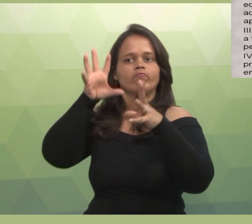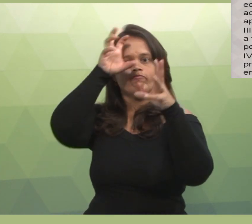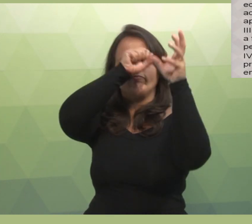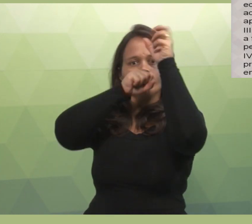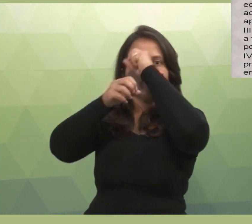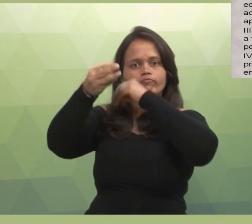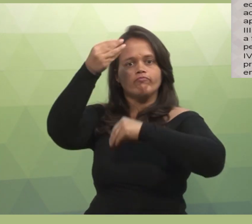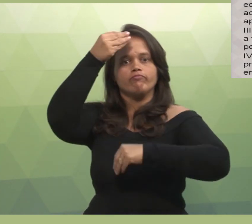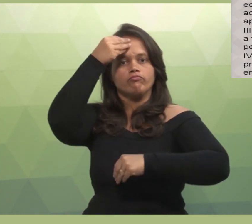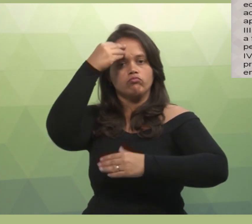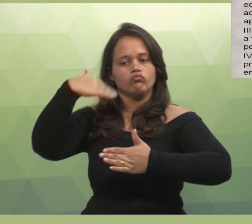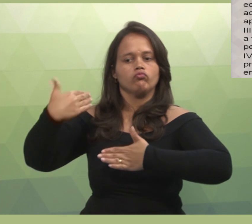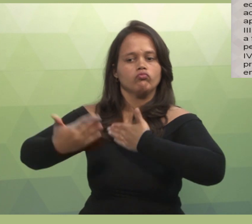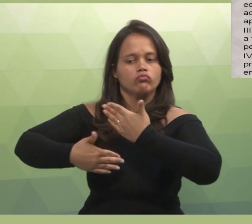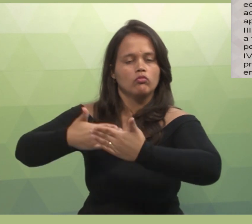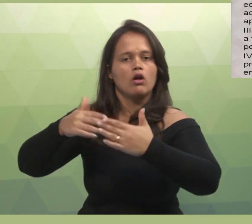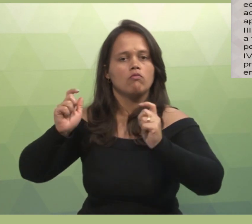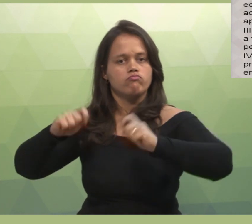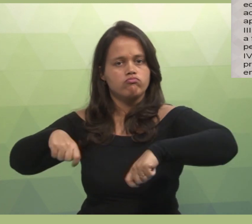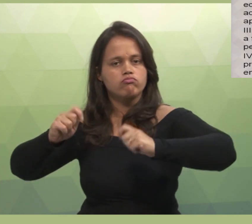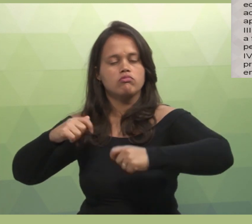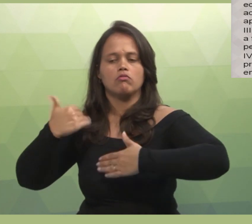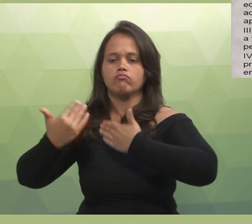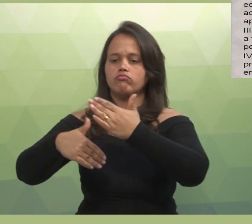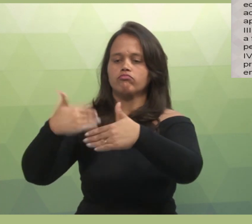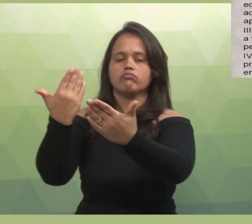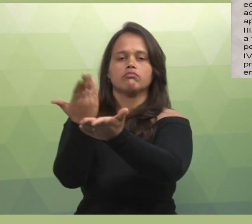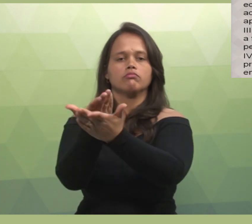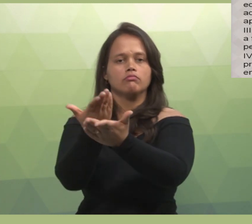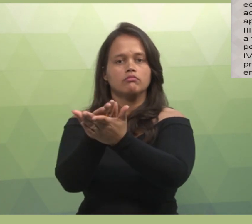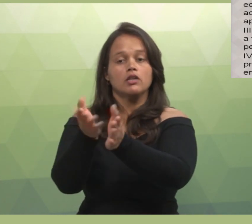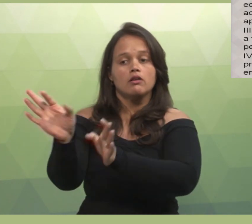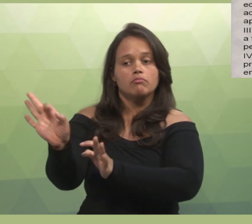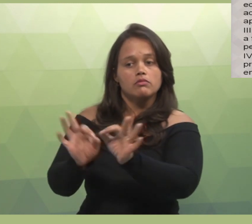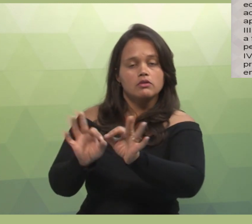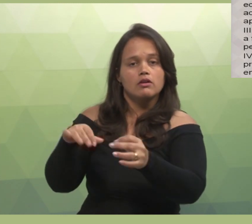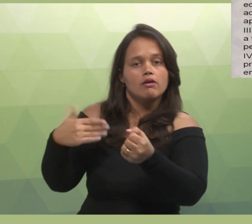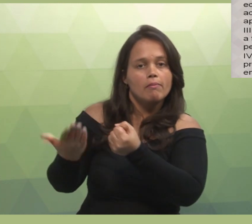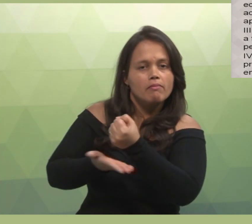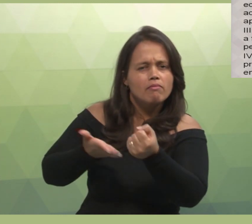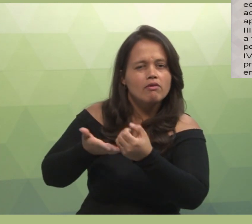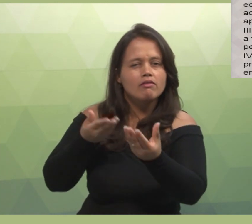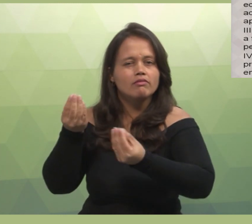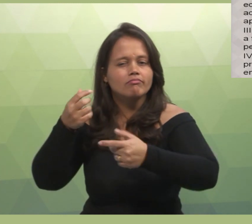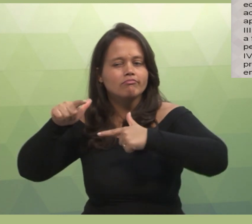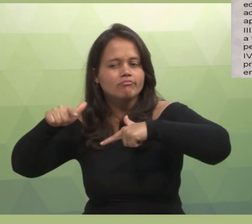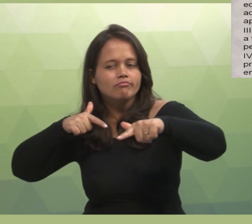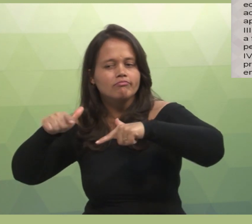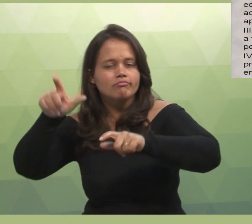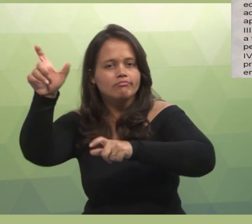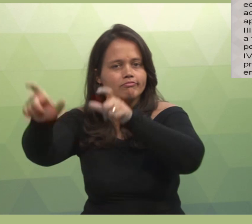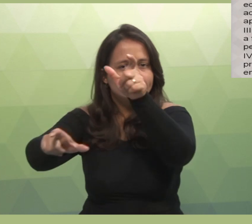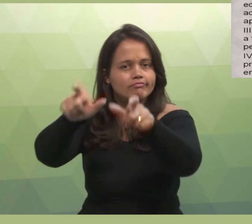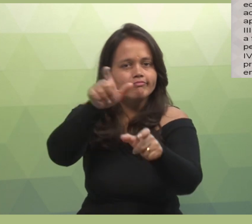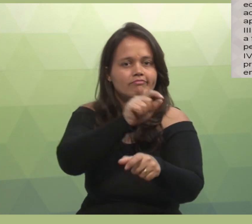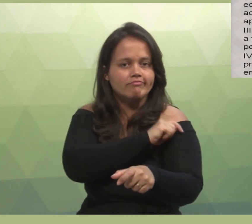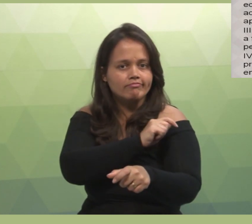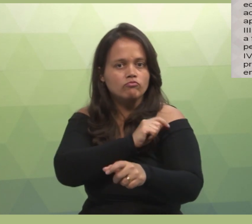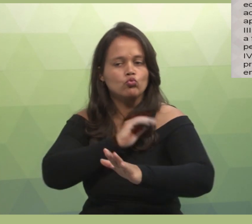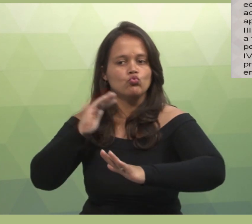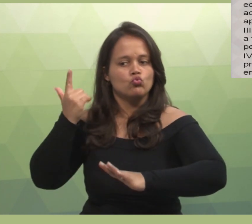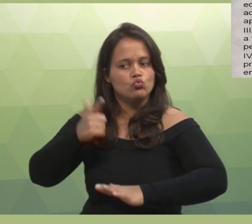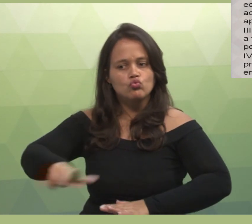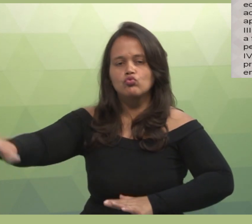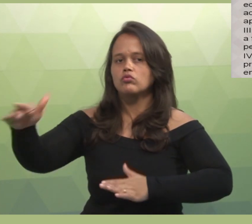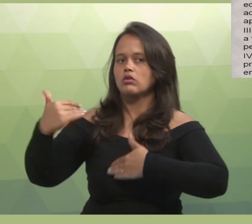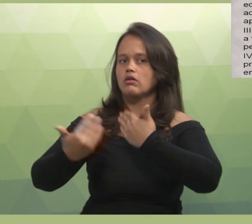estudos, a preparação básica para o trabalho e a cidadania do educando, para continuar aprendendo de modo a